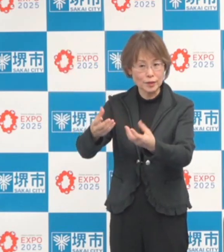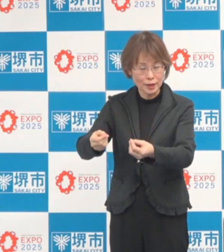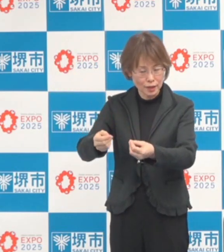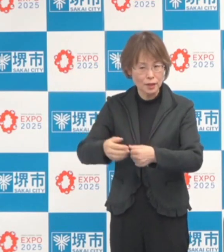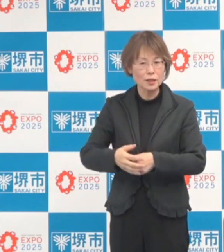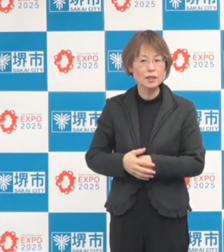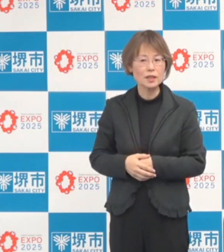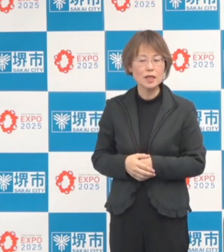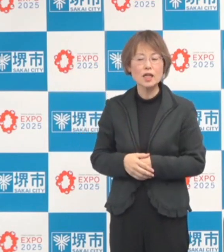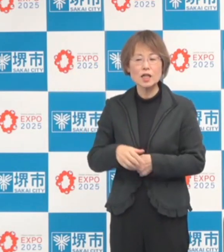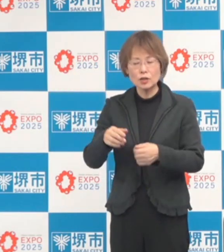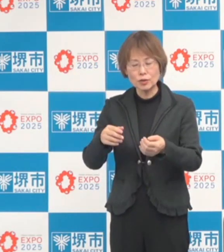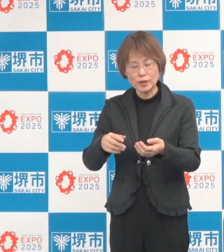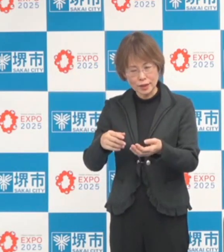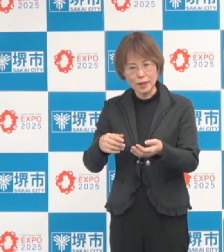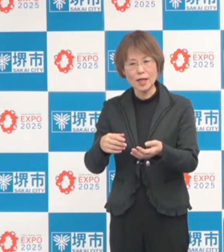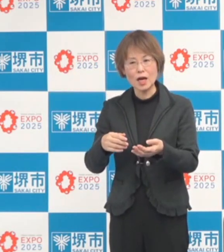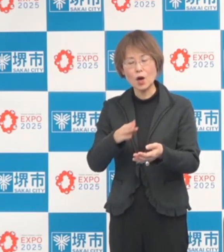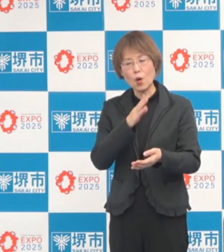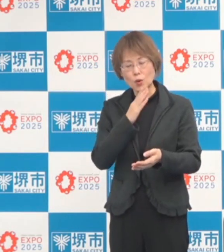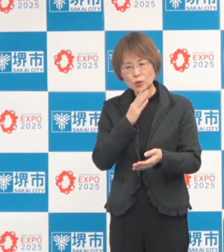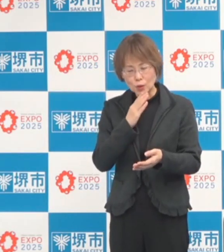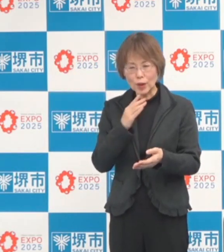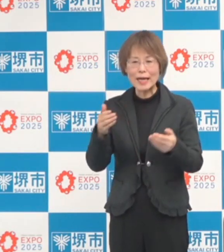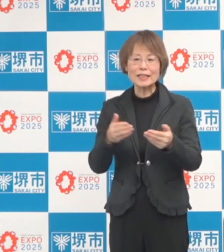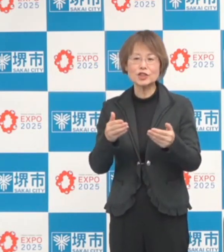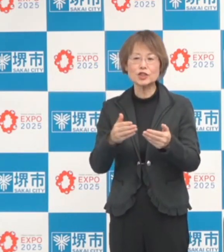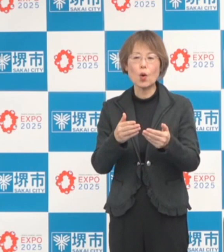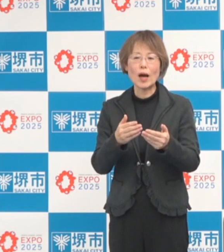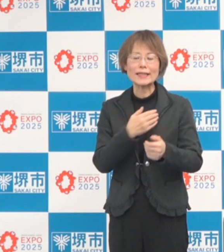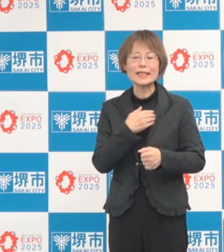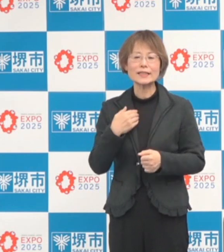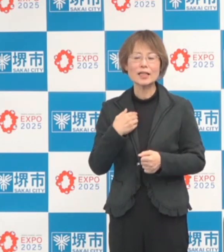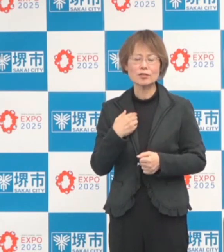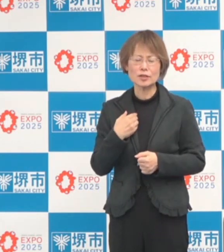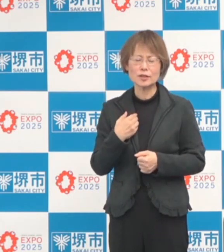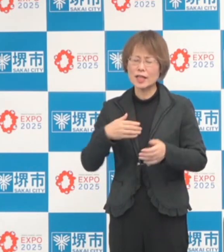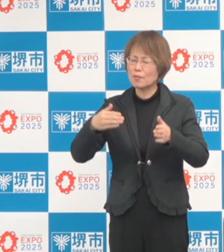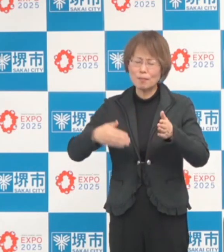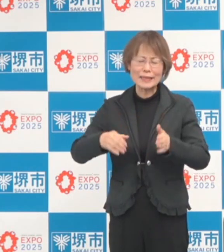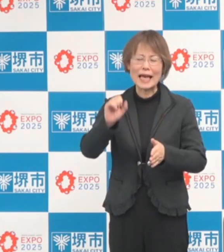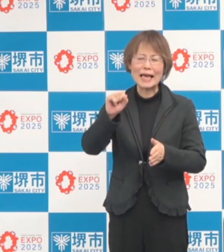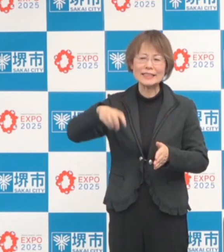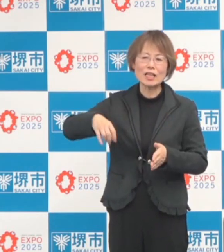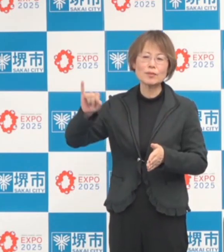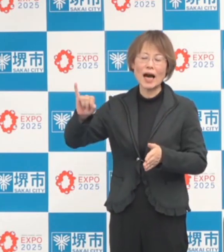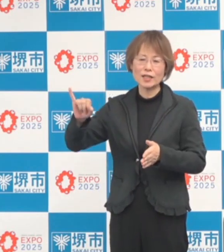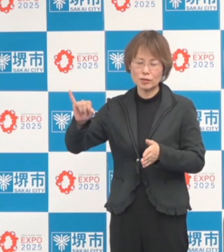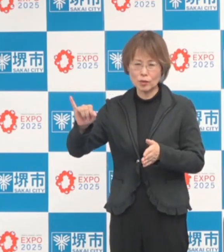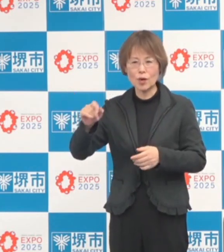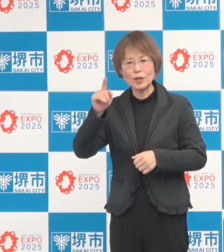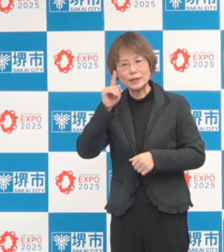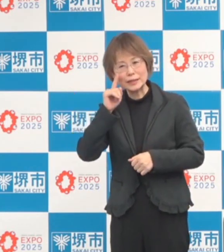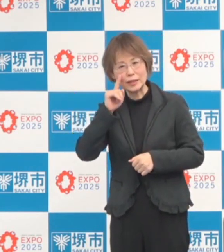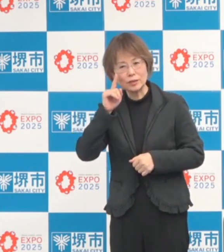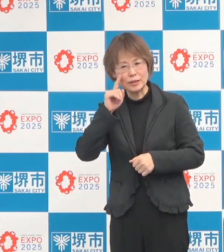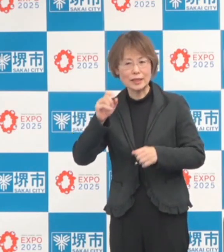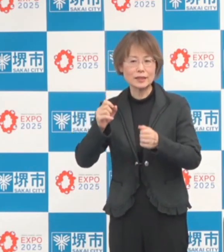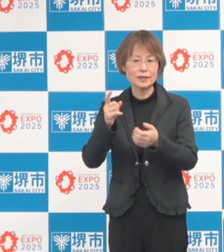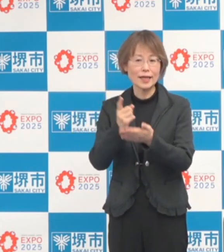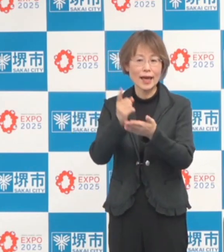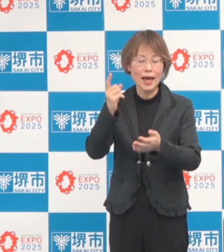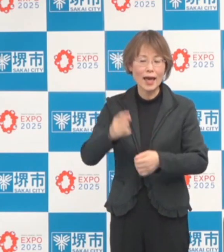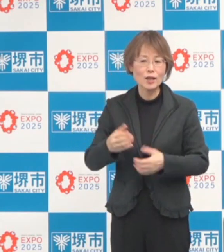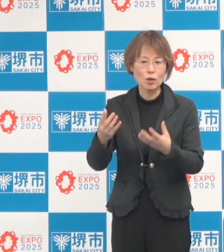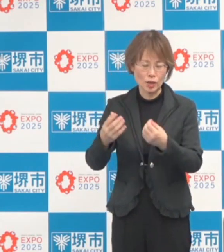では事業化しているはずの SMI がいまだに実証実験をしていらっしゃると。これはもうどこかで、例えば令和